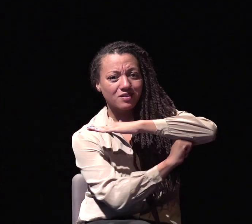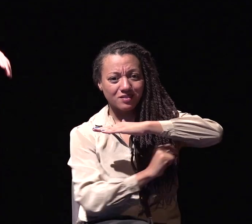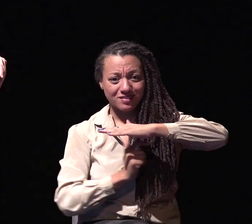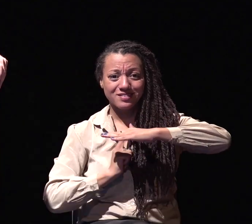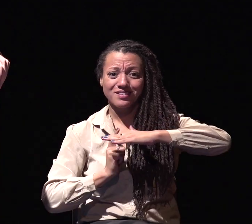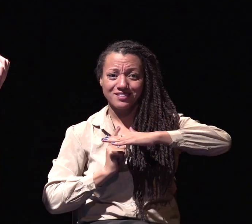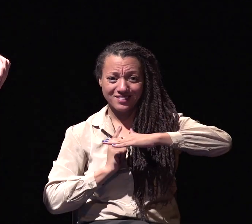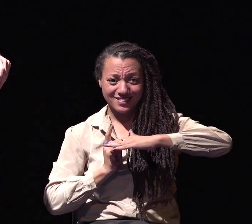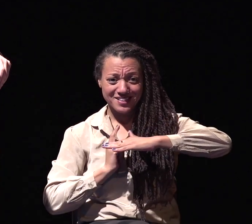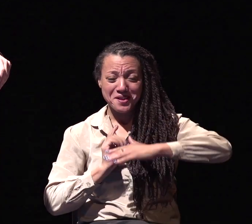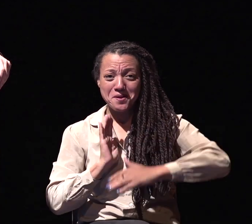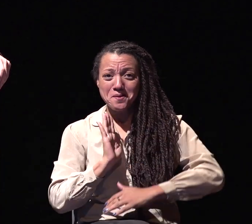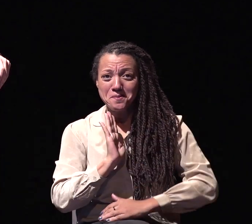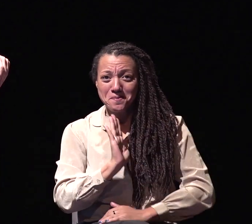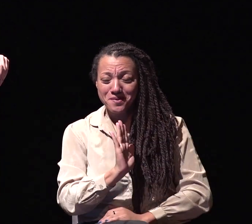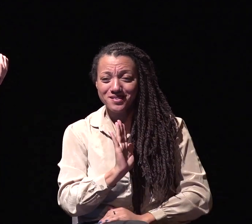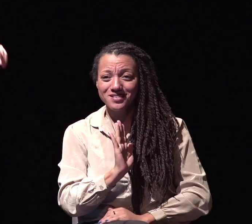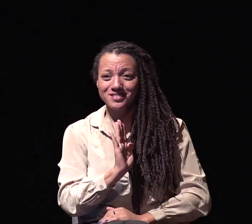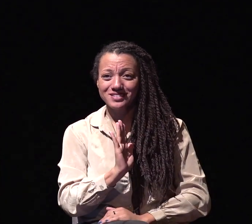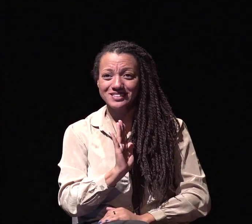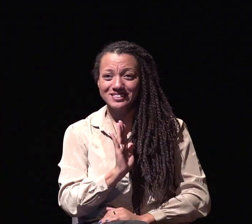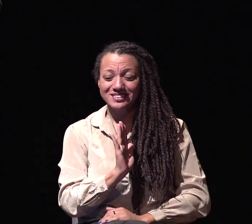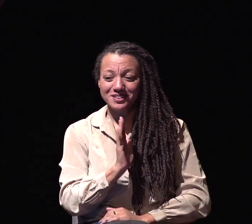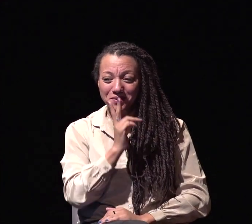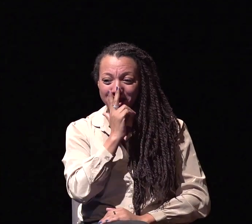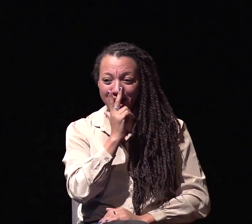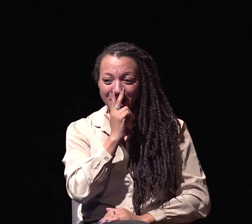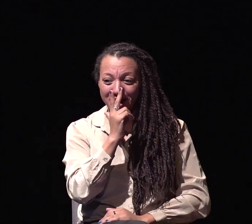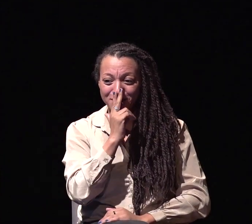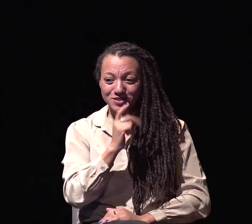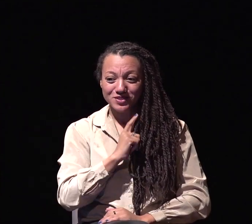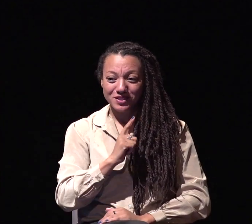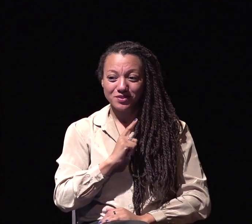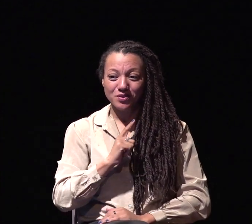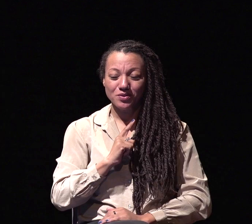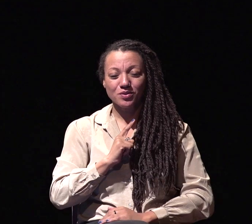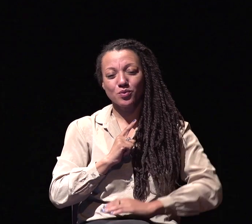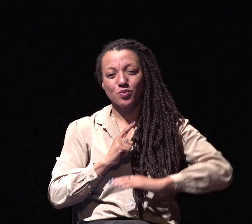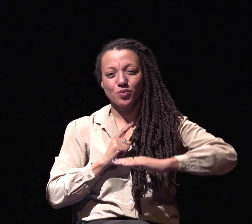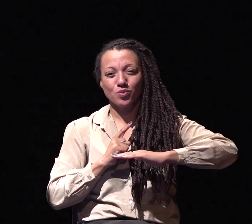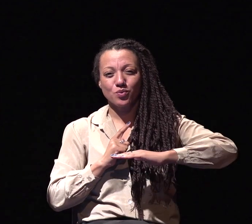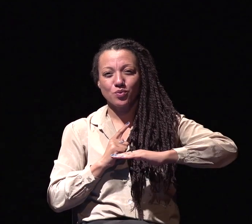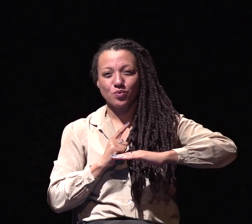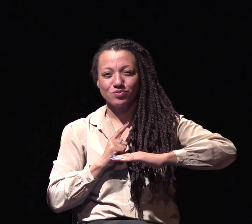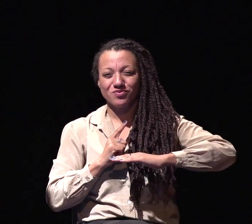né? É que essa força tenha sido transferida para os caixilhos, ou seja,